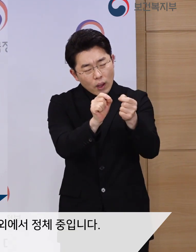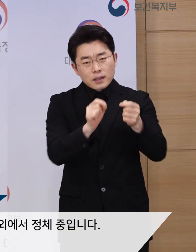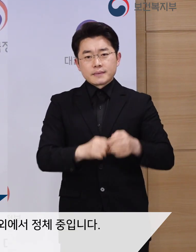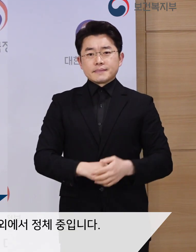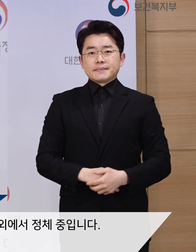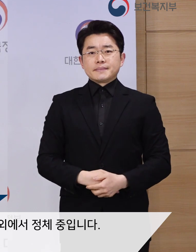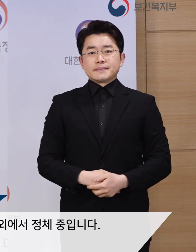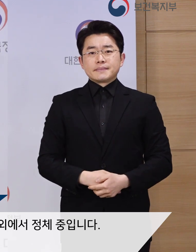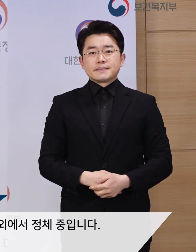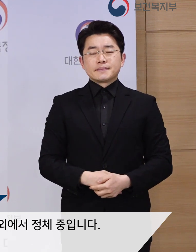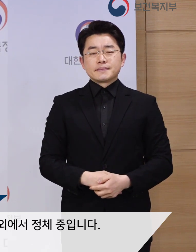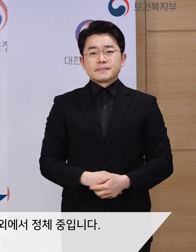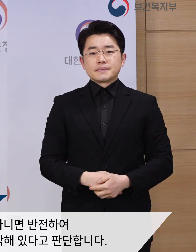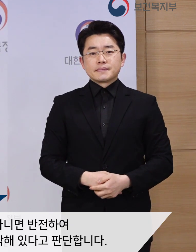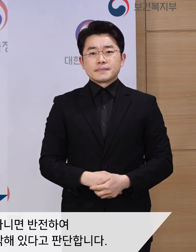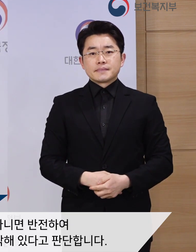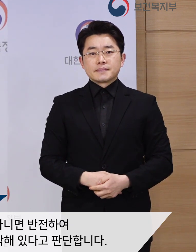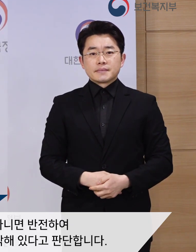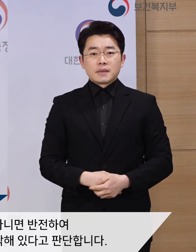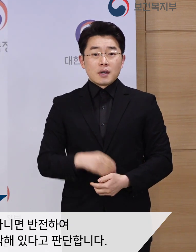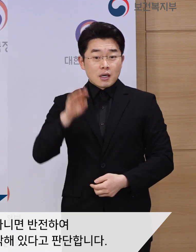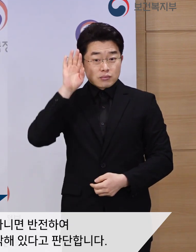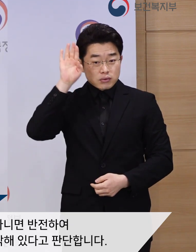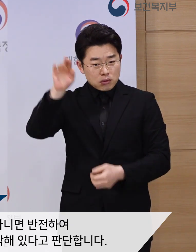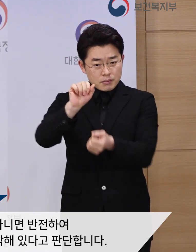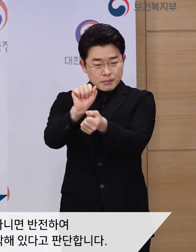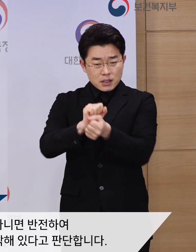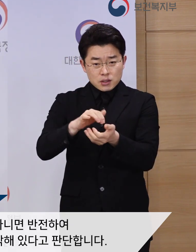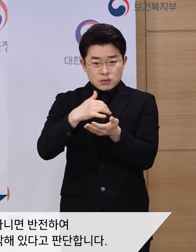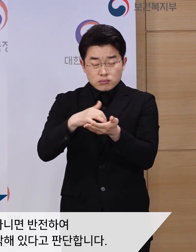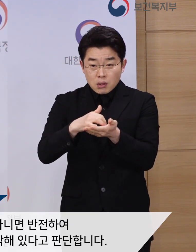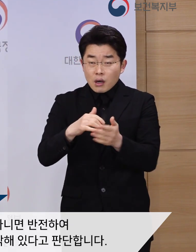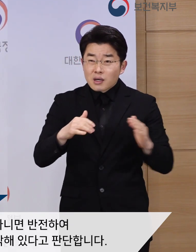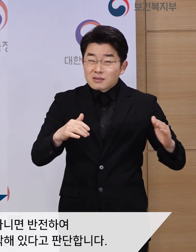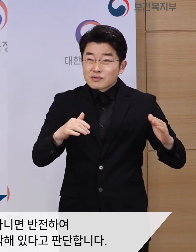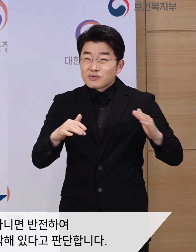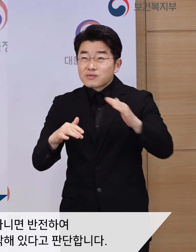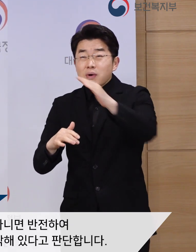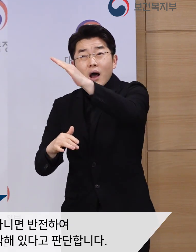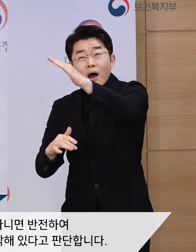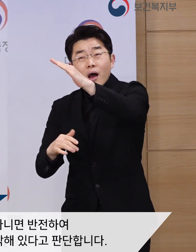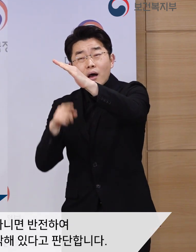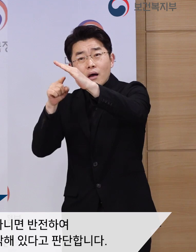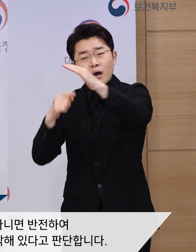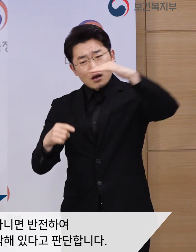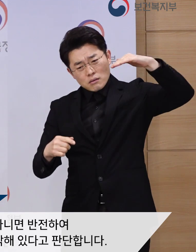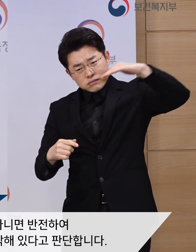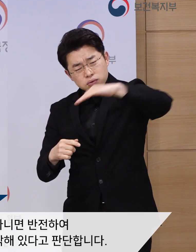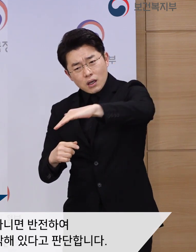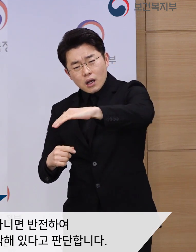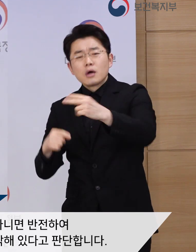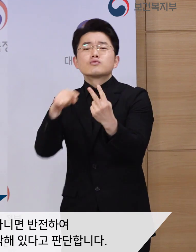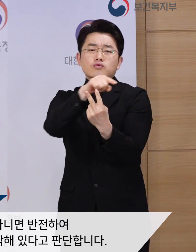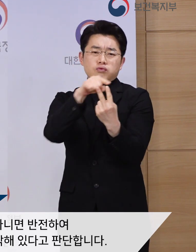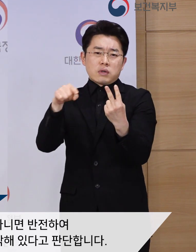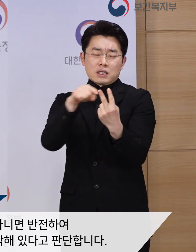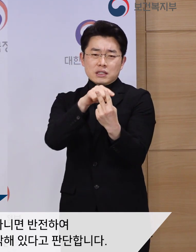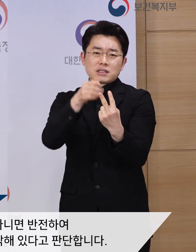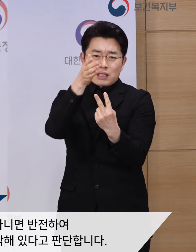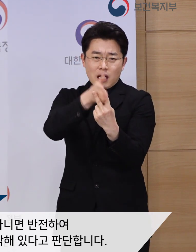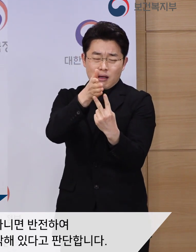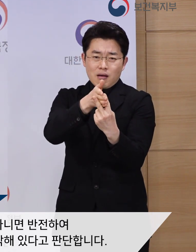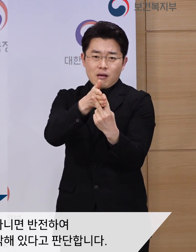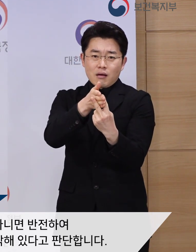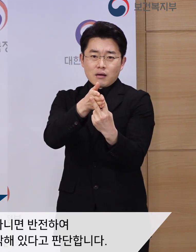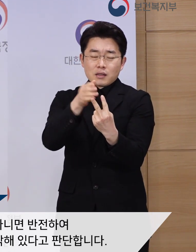근접하고 있습니다. 지금 앞으로 환자 발생 추이가 다시 상승하느냐 아니면